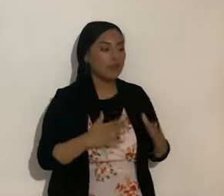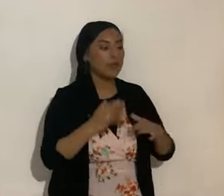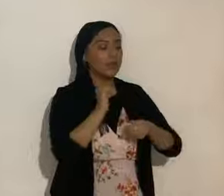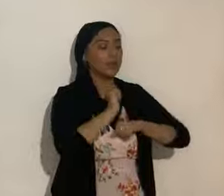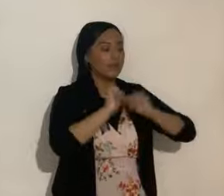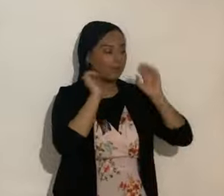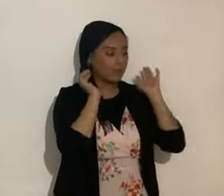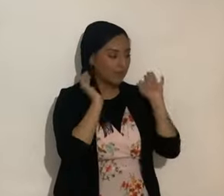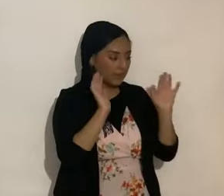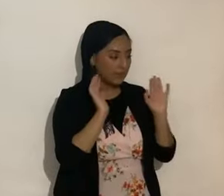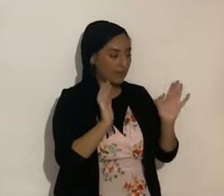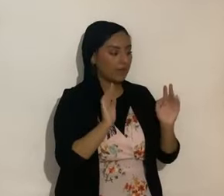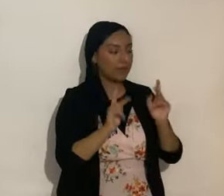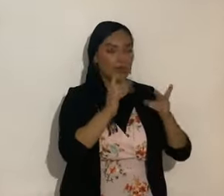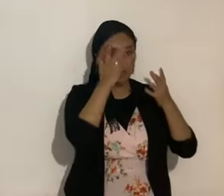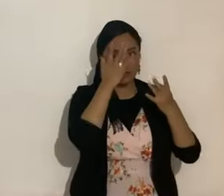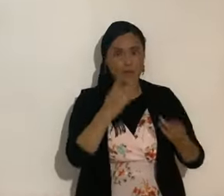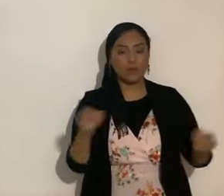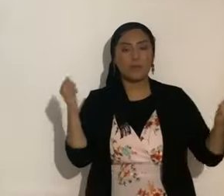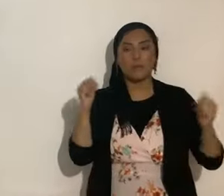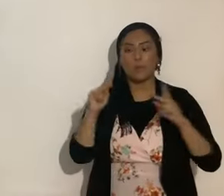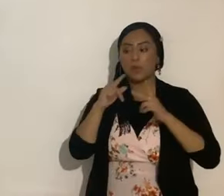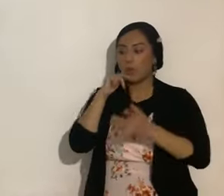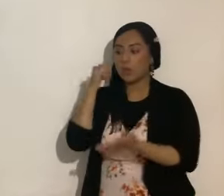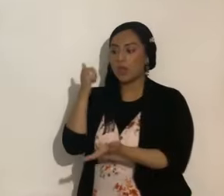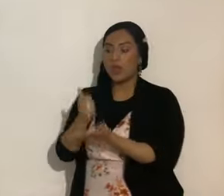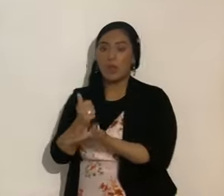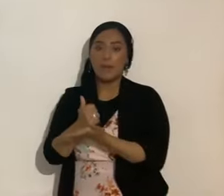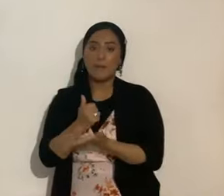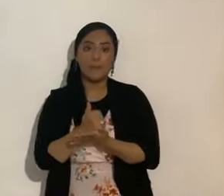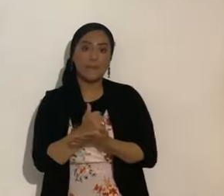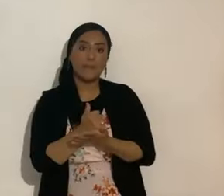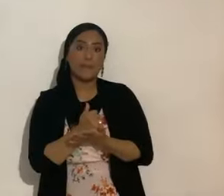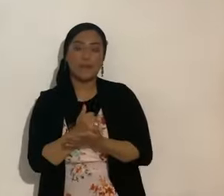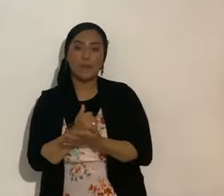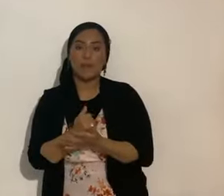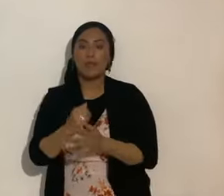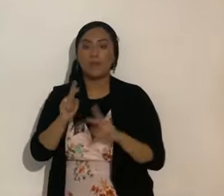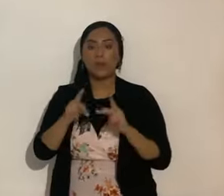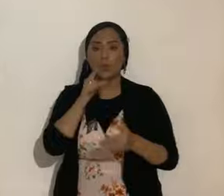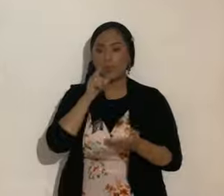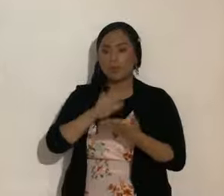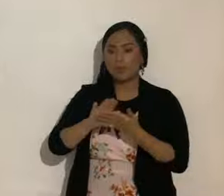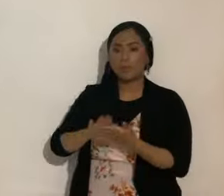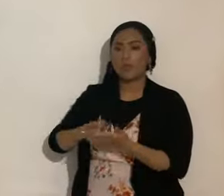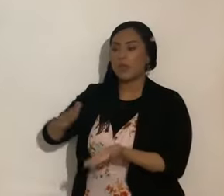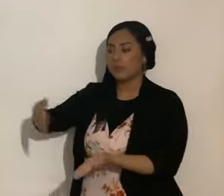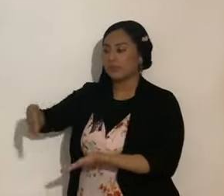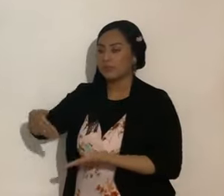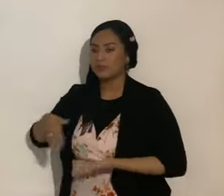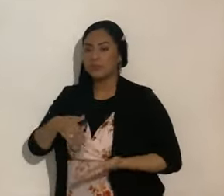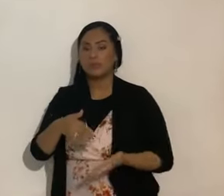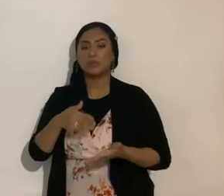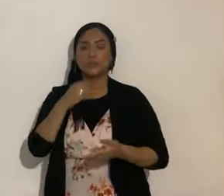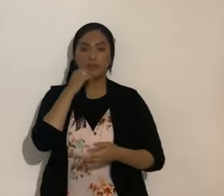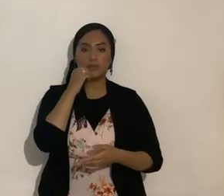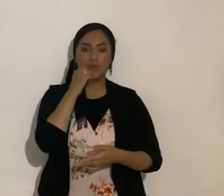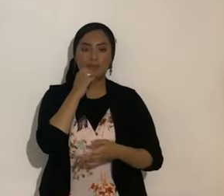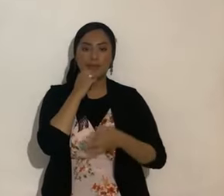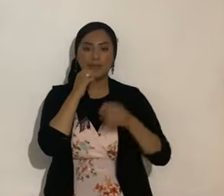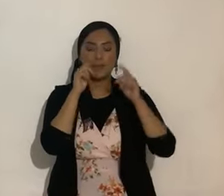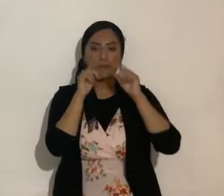milagros, después los que sanan, los que ayudan. Ahí están los que barren, los que limpian, los que son de mantenimiento,